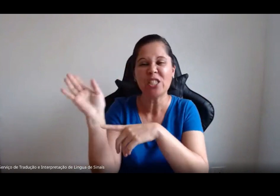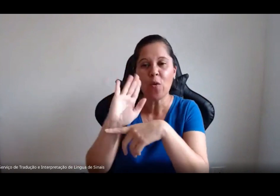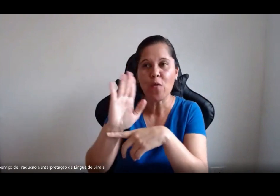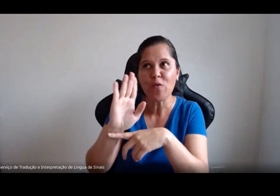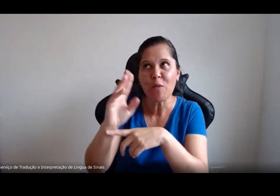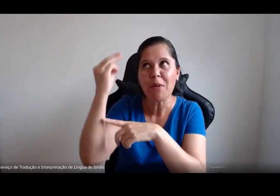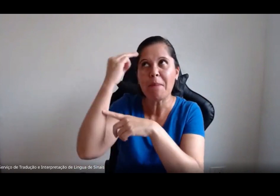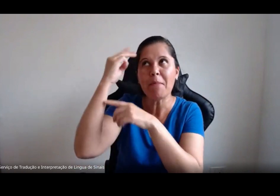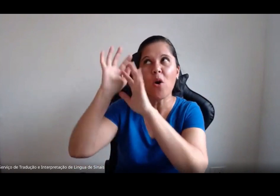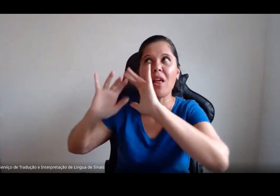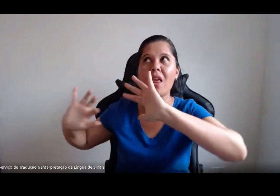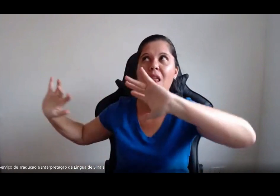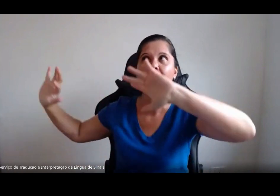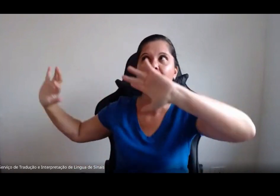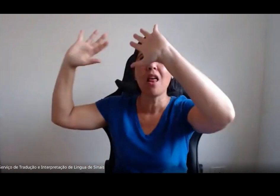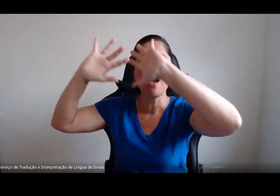um filme na minha cabeça.